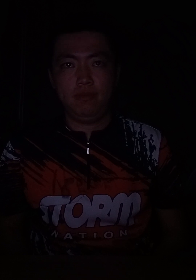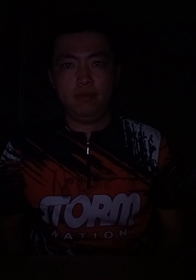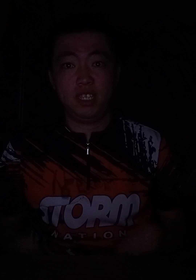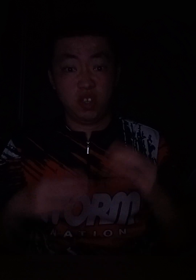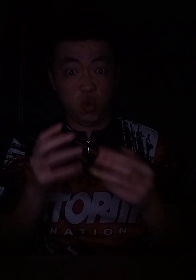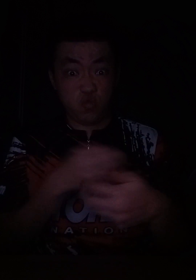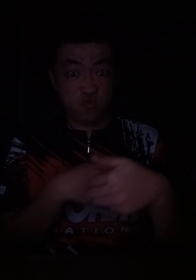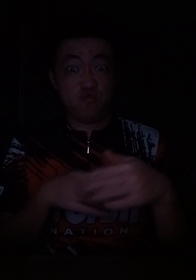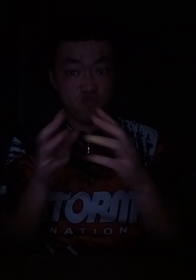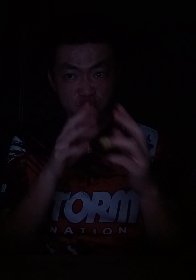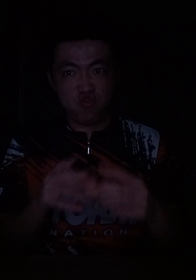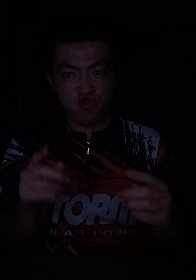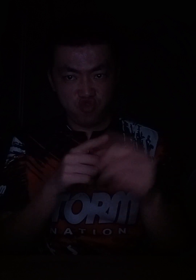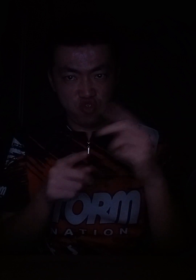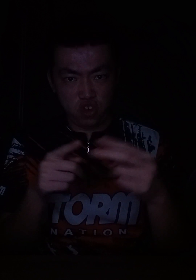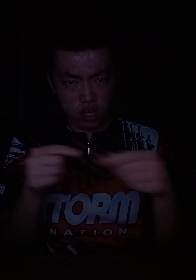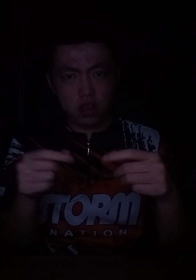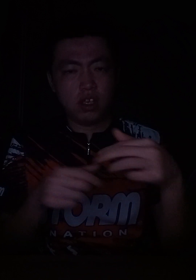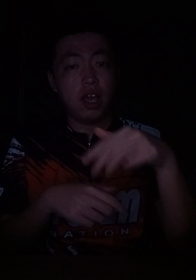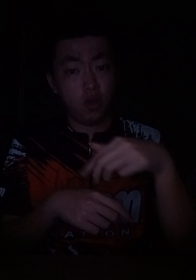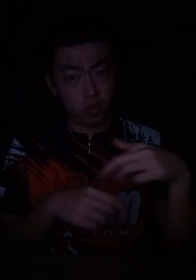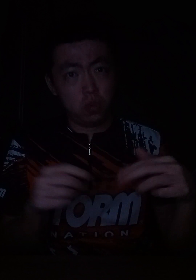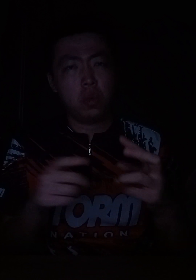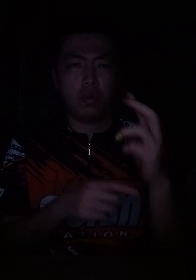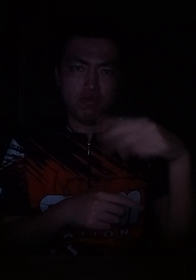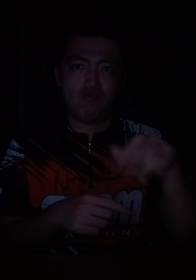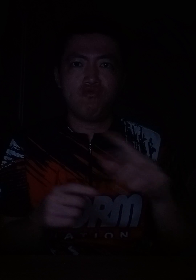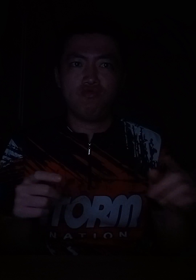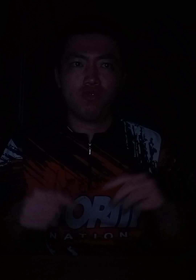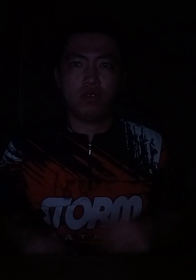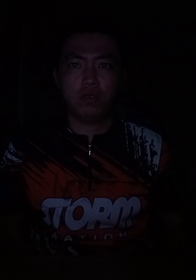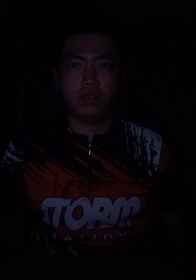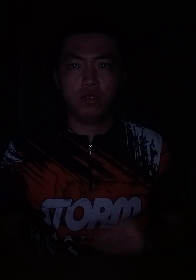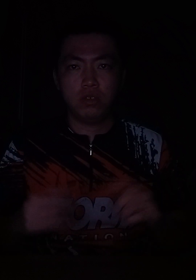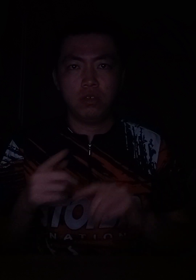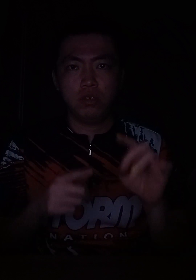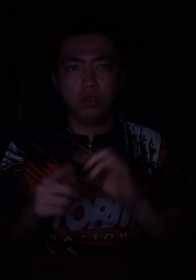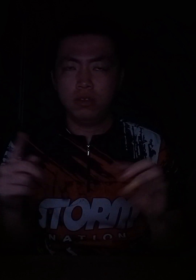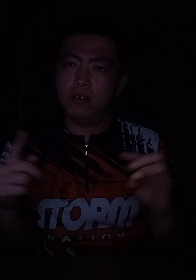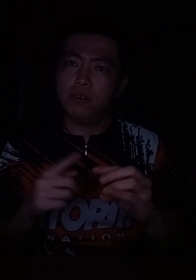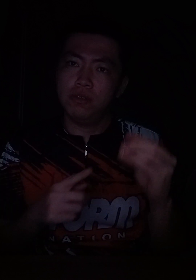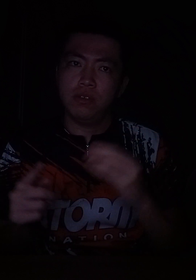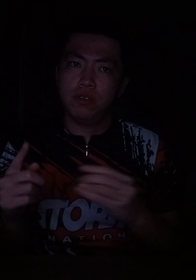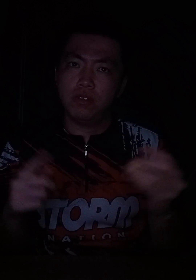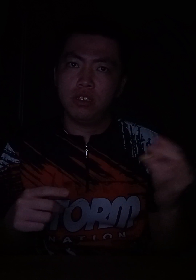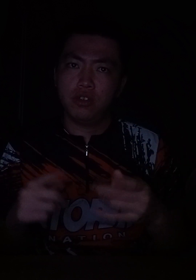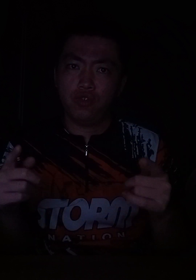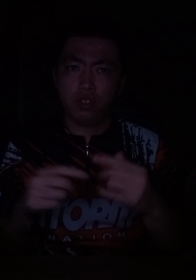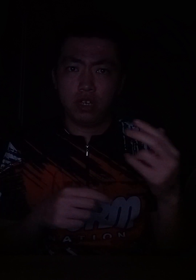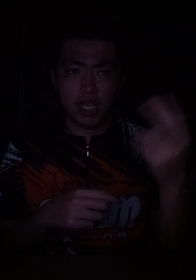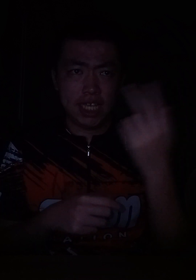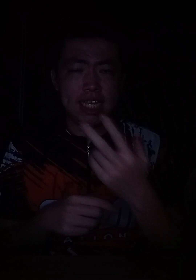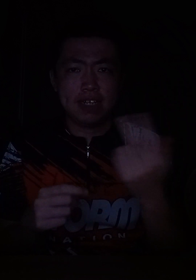전동차 흉기 난동 사건이 발생한 지 하루가 지난 오늘 오후 국토교통부 철도특별사법경찰은 경찰로부터 30대 여성